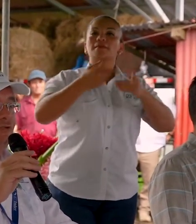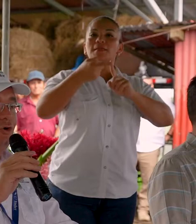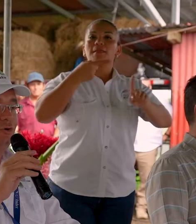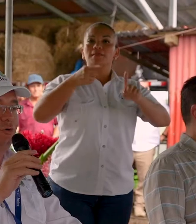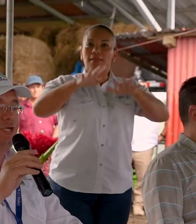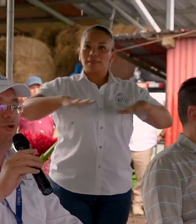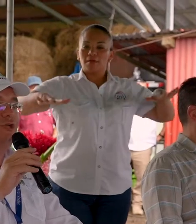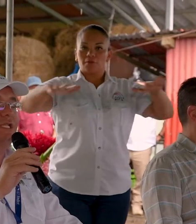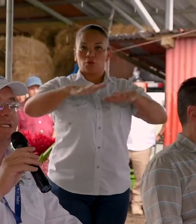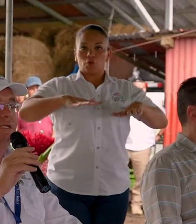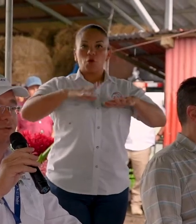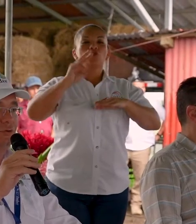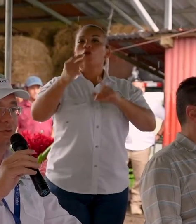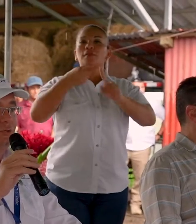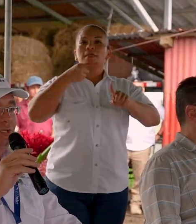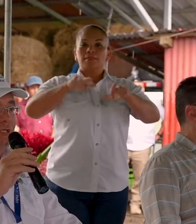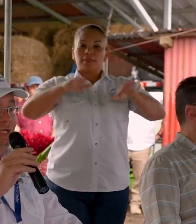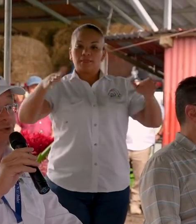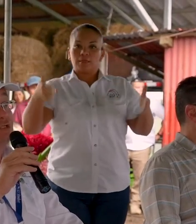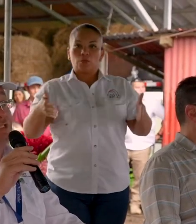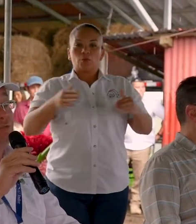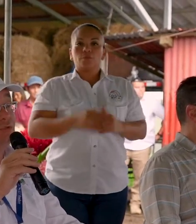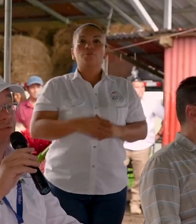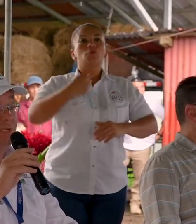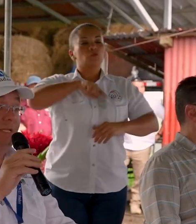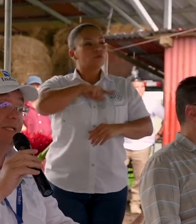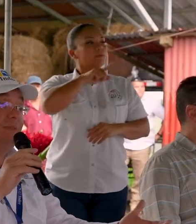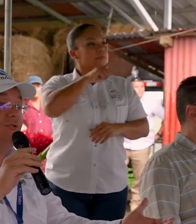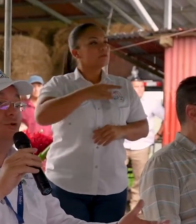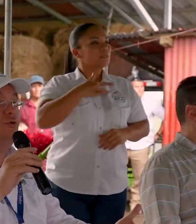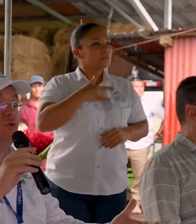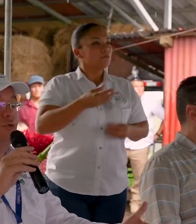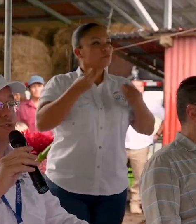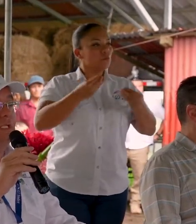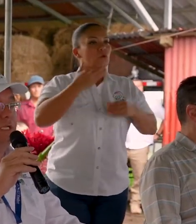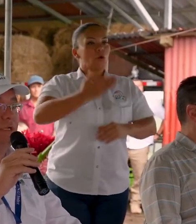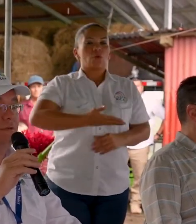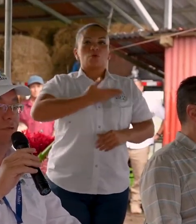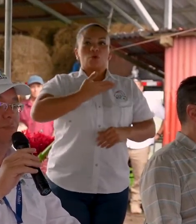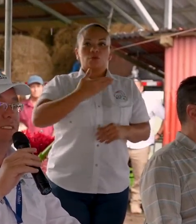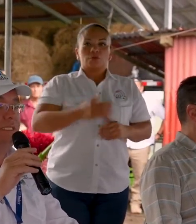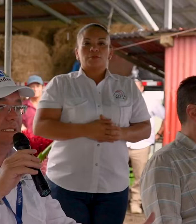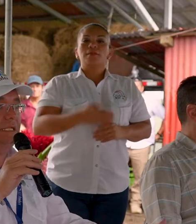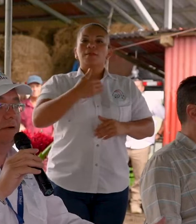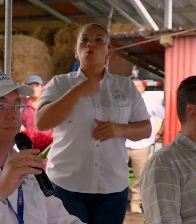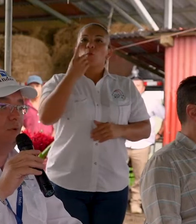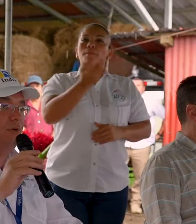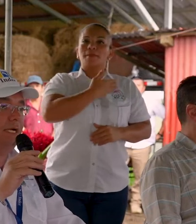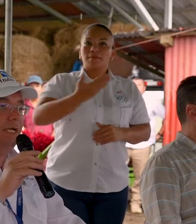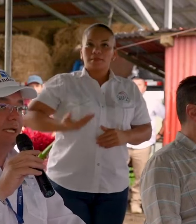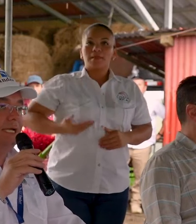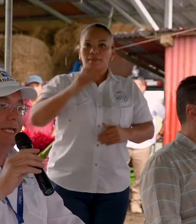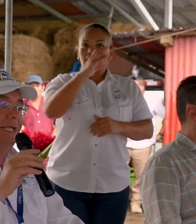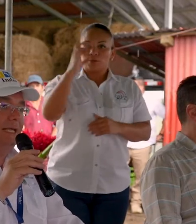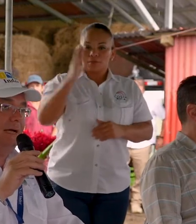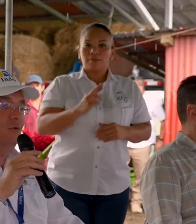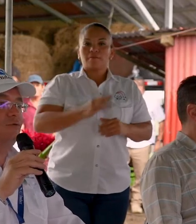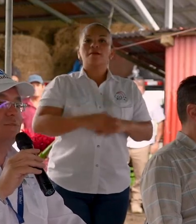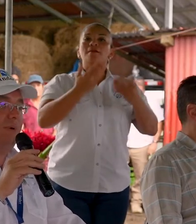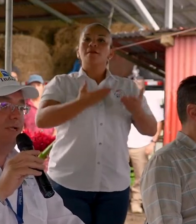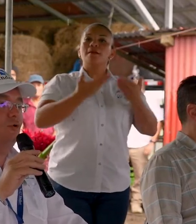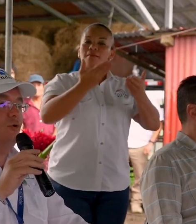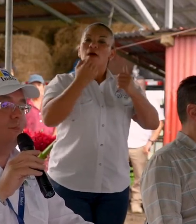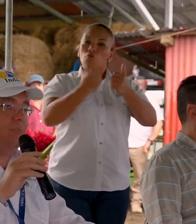el territorio y no desde el escritorio. Y nos sentimos tremendamente orgullosos de tener un Presidente de la República que le da